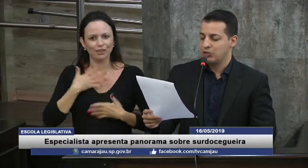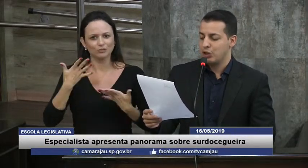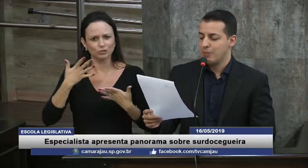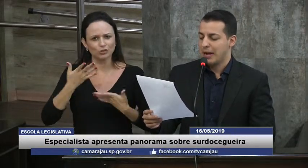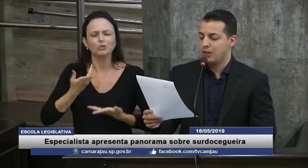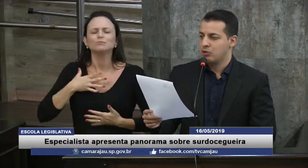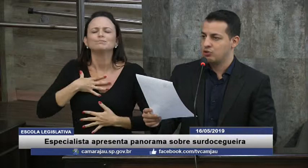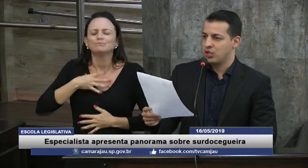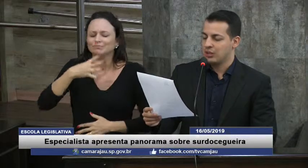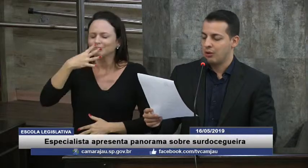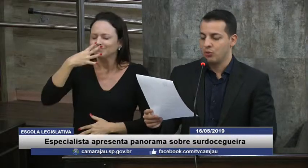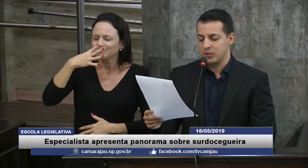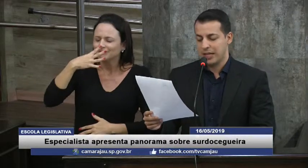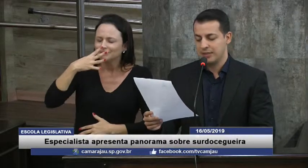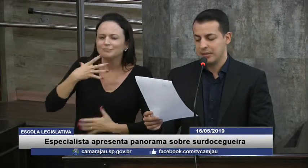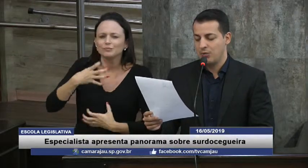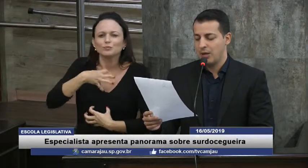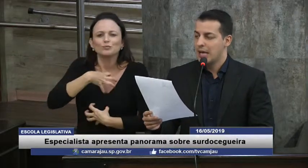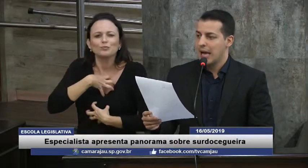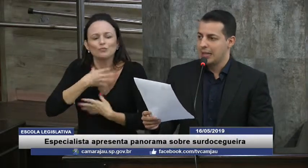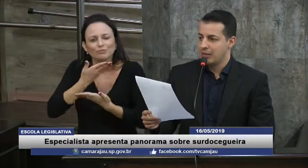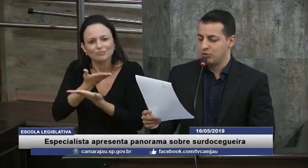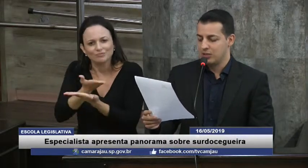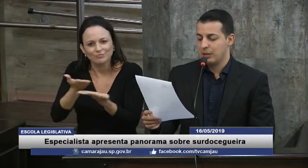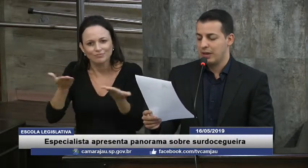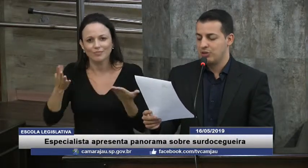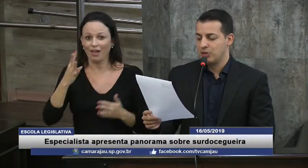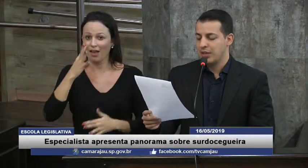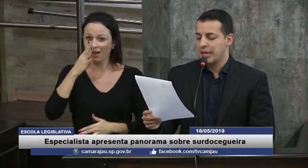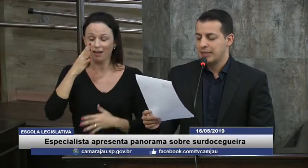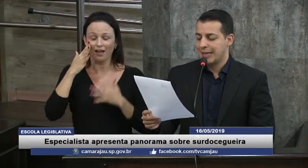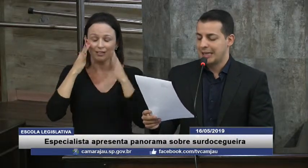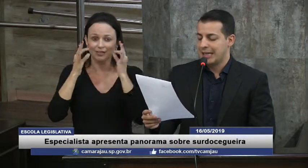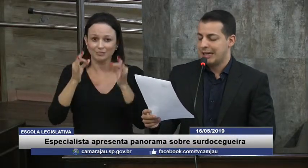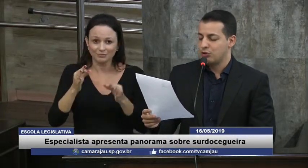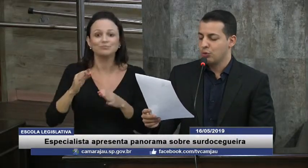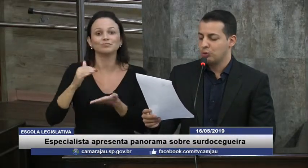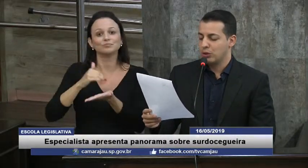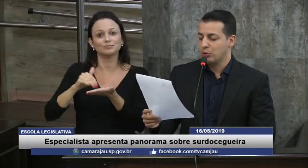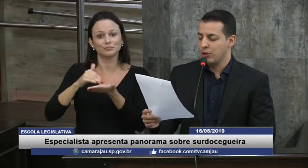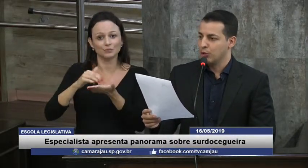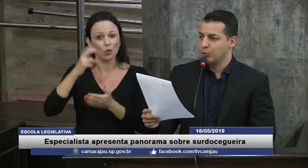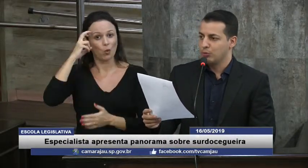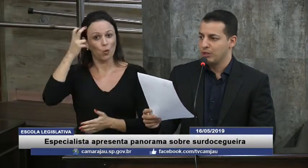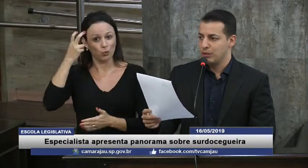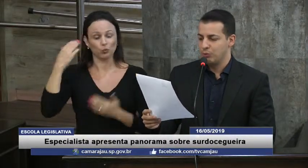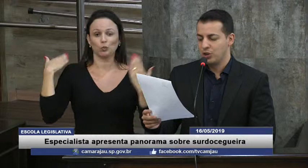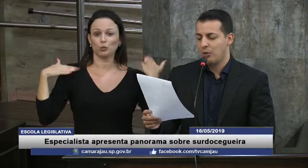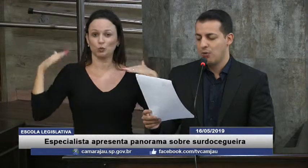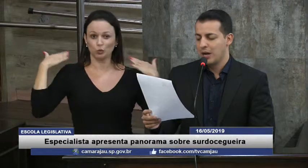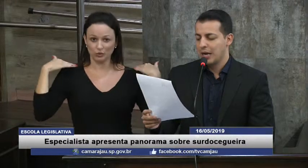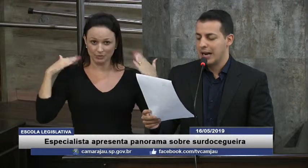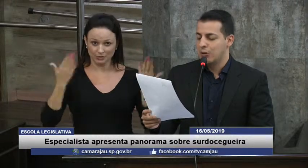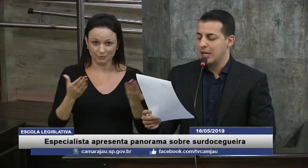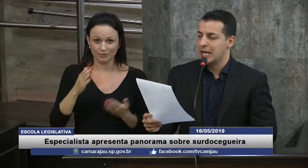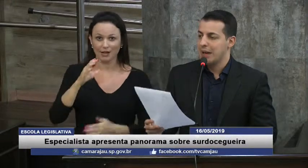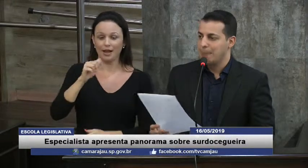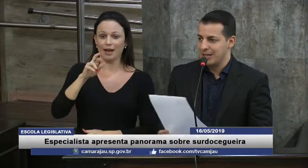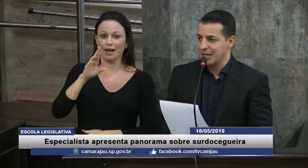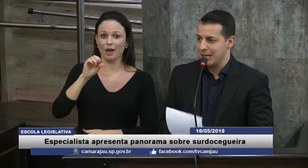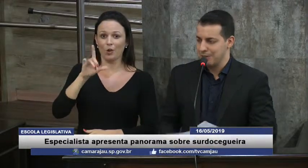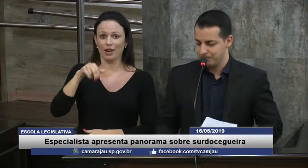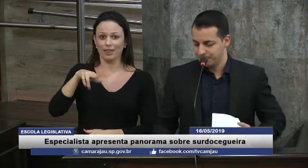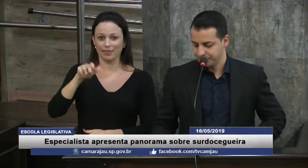elevada estima e distinta consideração. Atenciosamente, secretária de Cultura e Turismo do município Jaú,